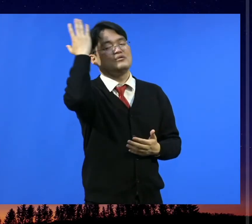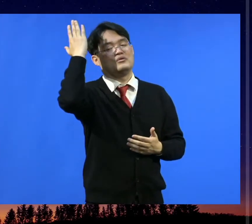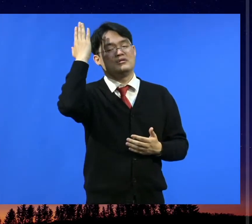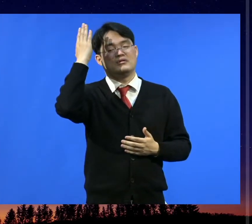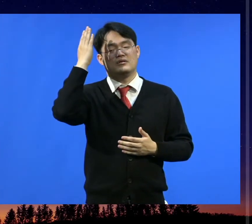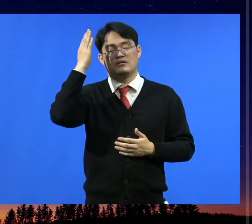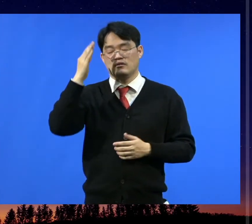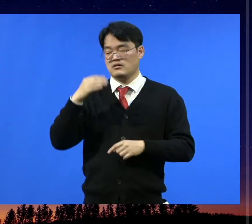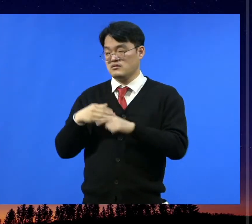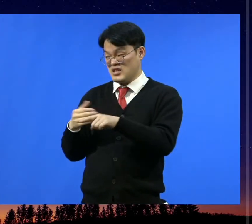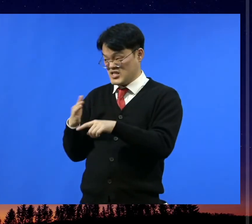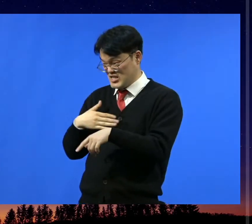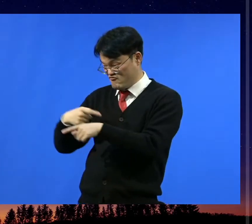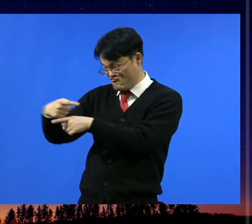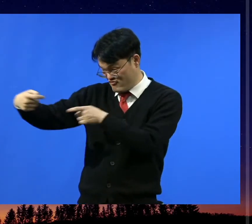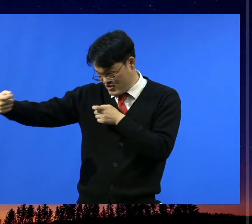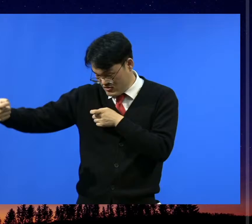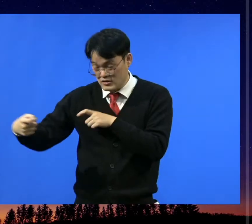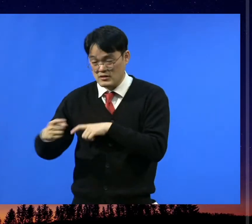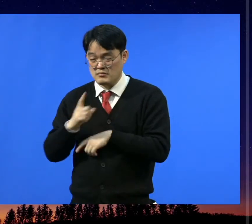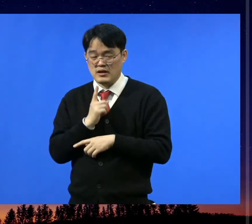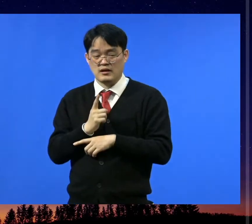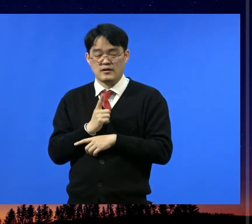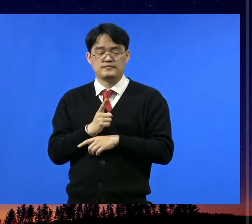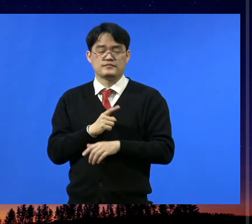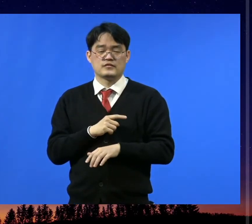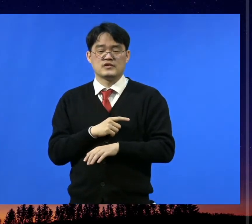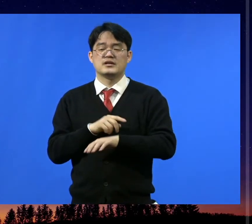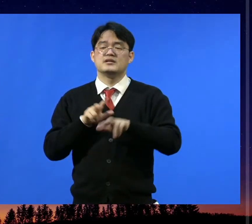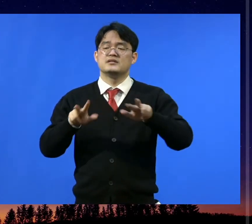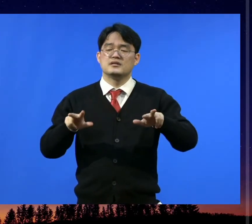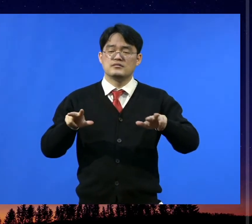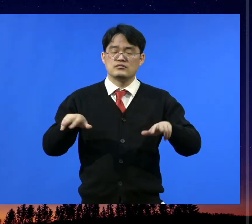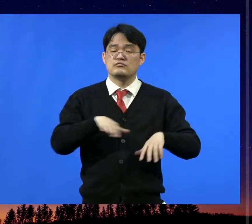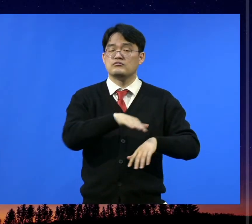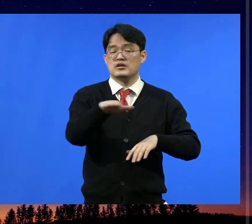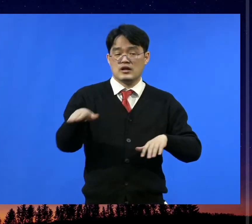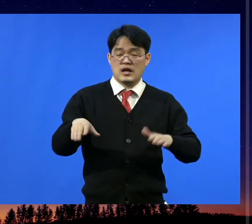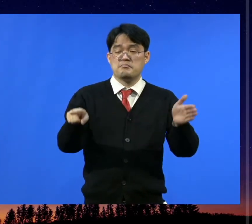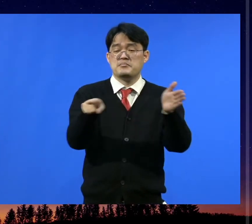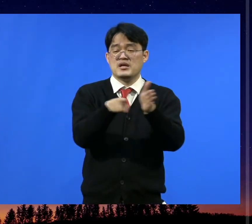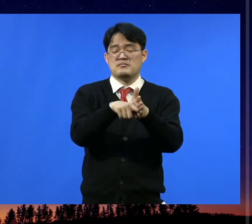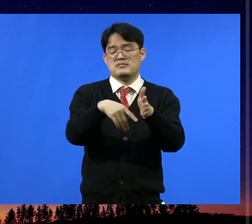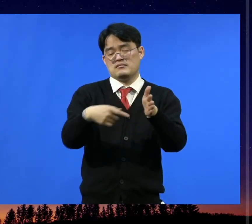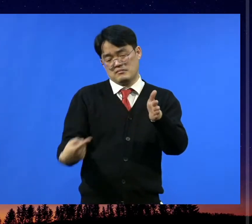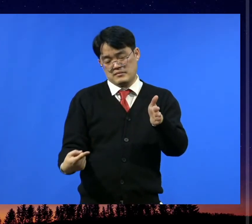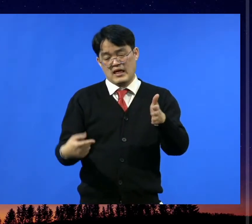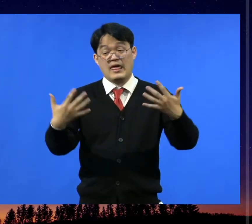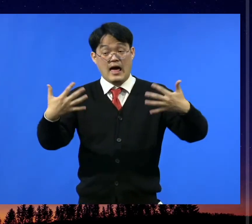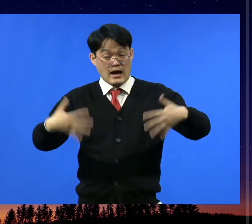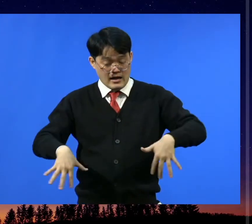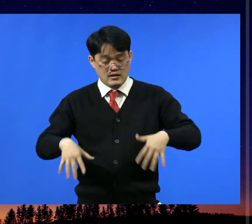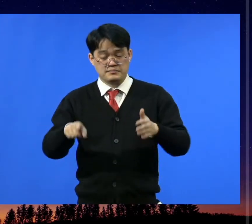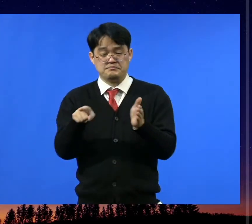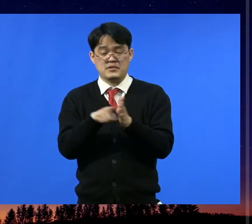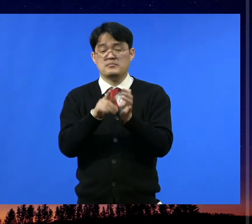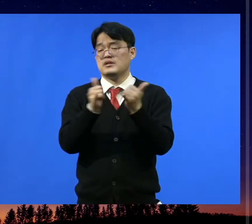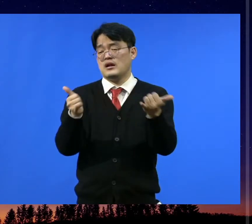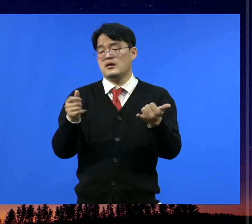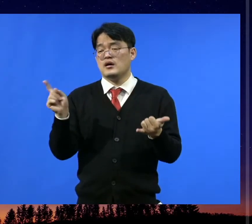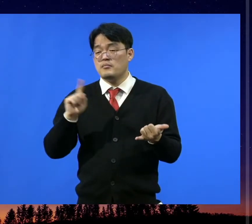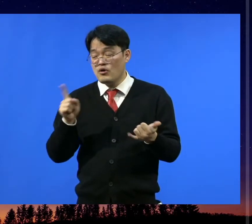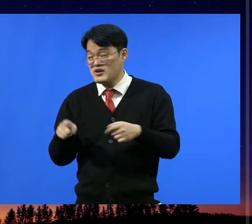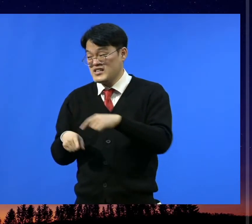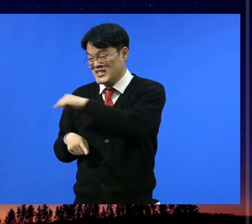많은 교회들이 그래요. 미숙한 신자들이 그런 것입니다. 예. 엉뚱한 곳에 힘을 낭비해 버리는 거죠.